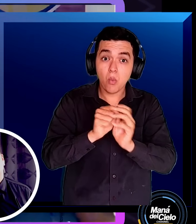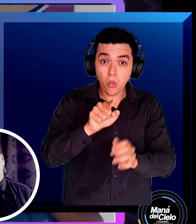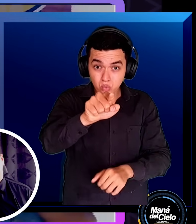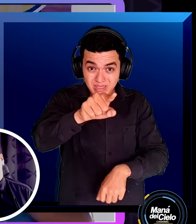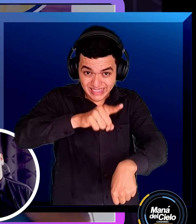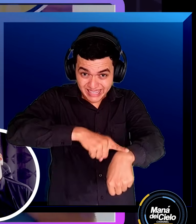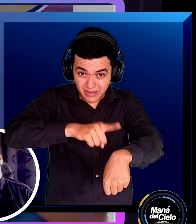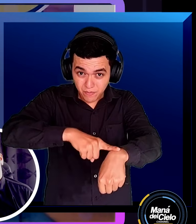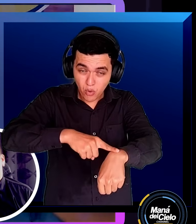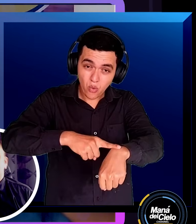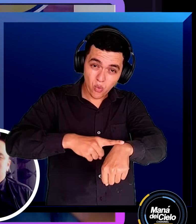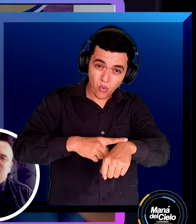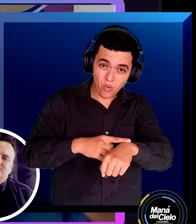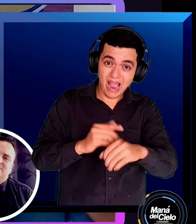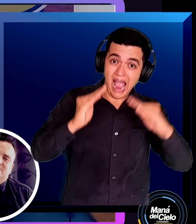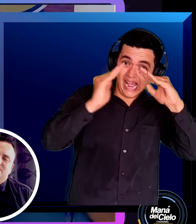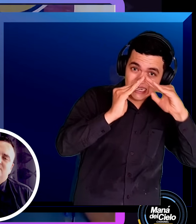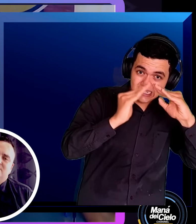Véngase